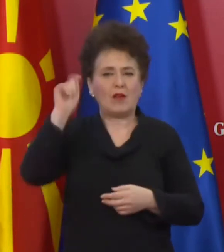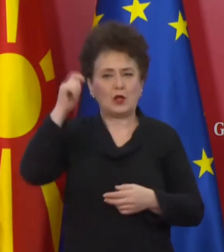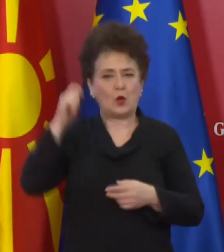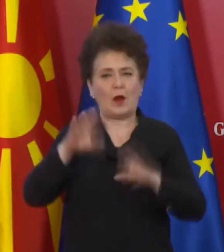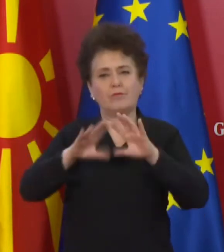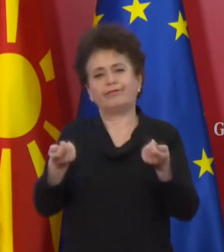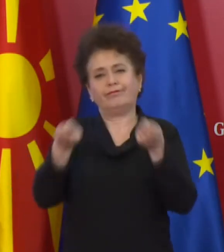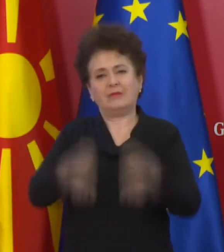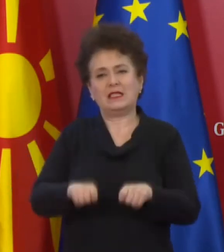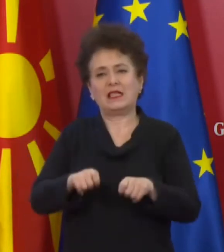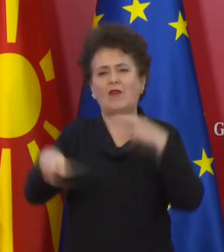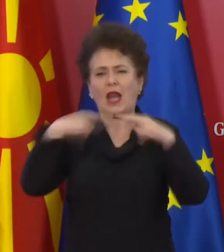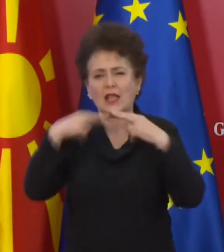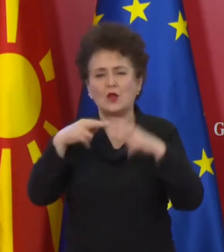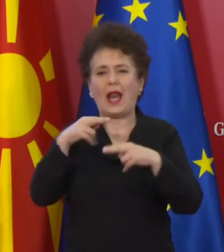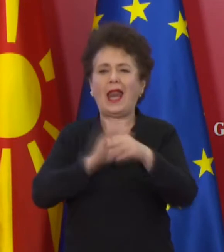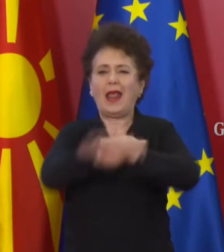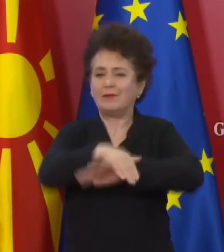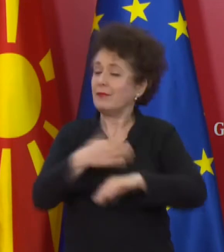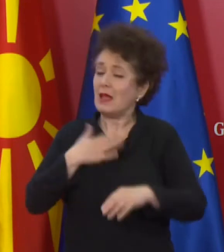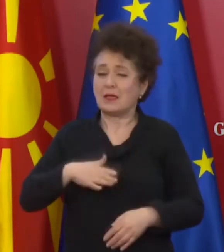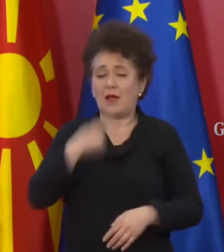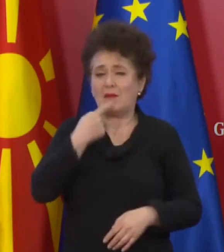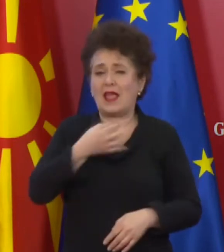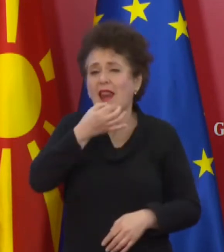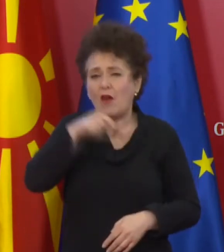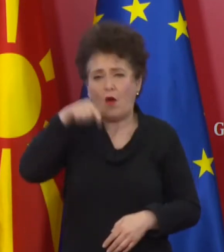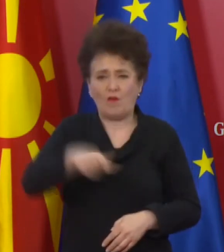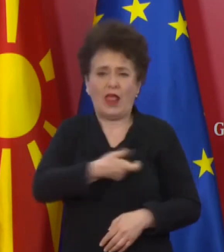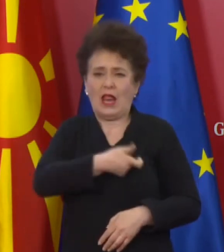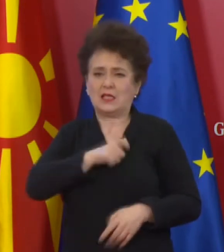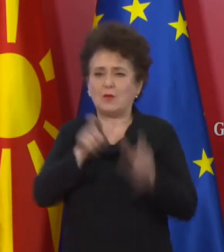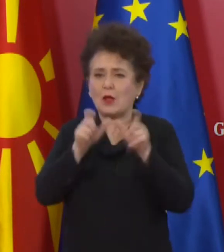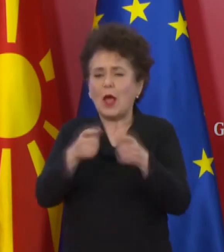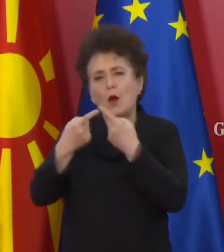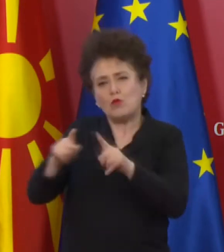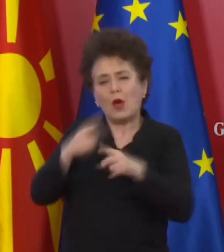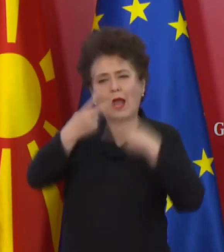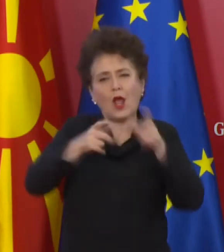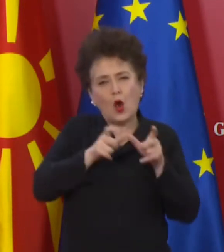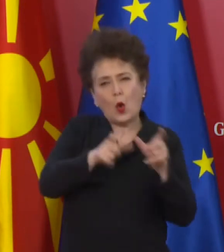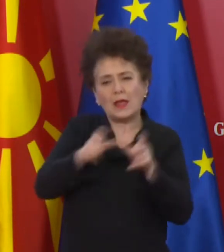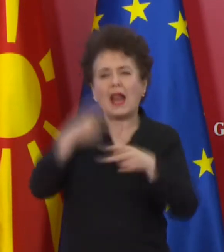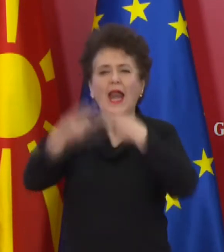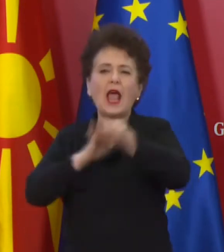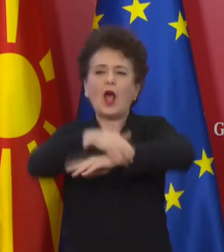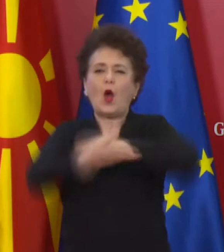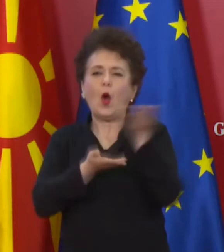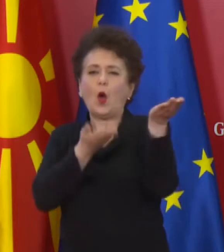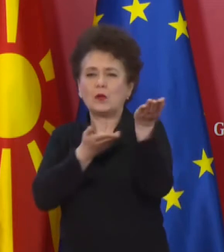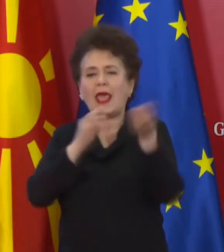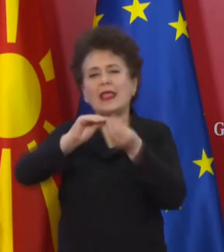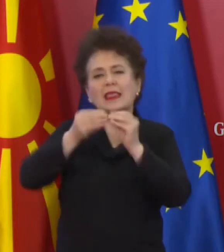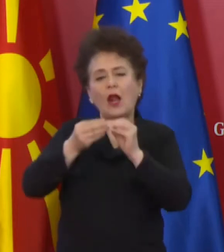gjithsej 869 kontrole të çmimeve dhe produkteve. Me këtë rast, disa tregtarë të saktuar me shitje me pakicë